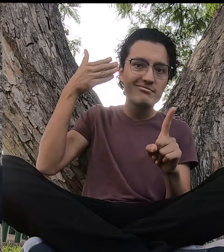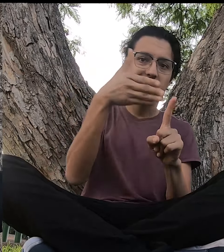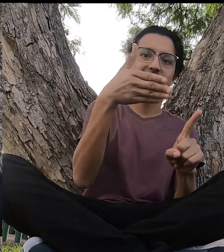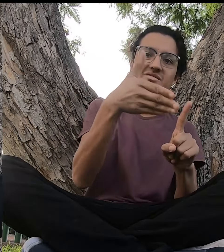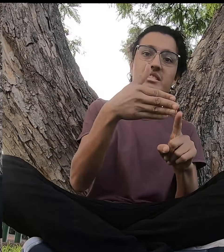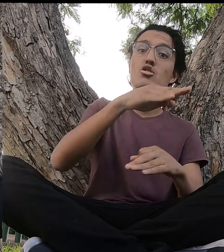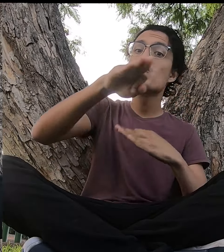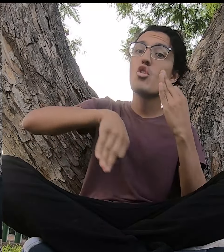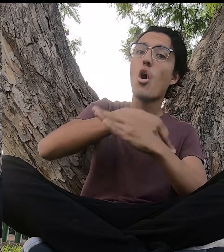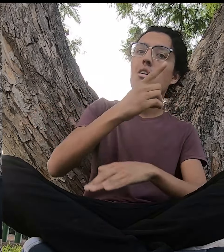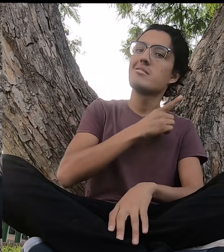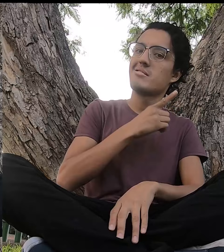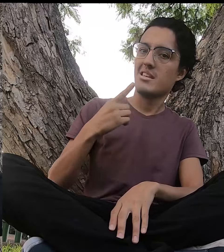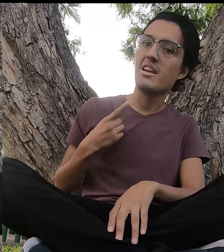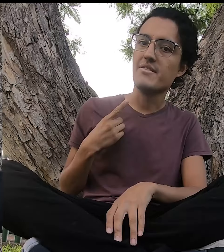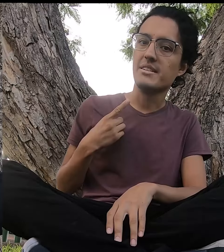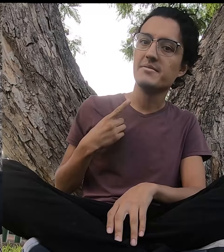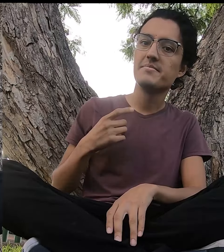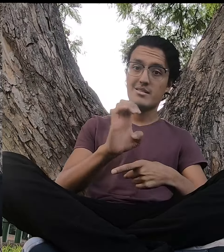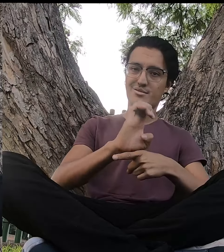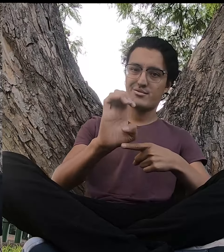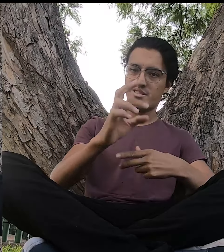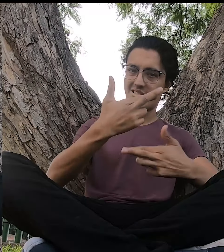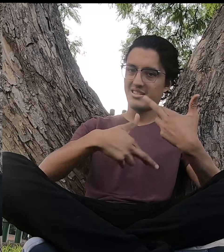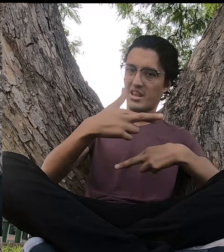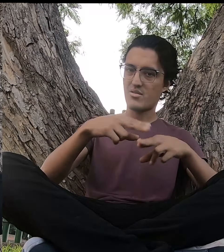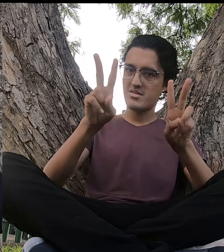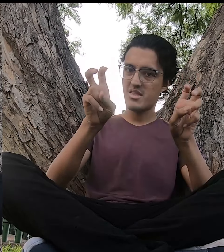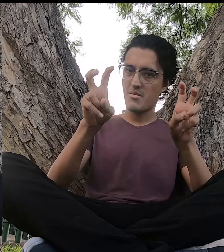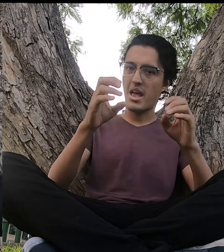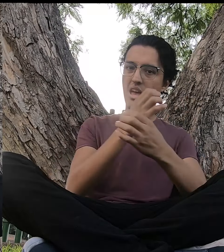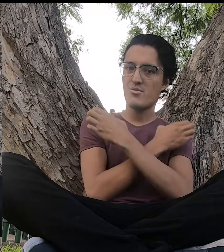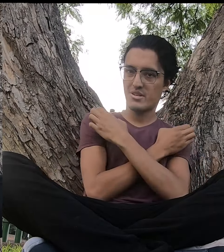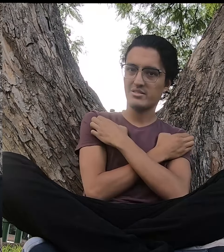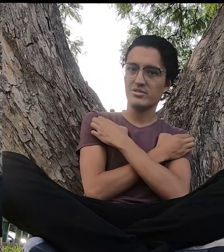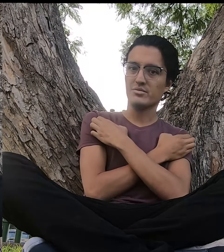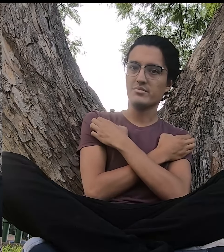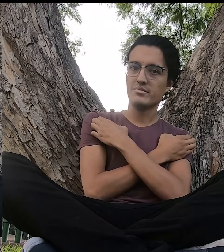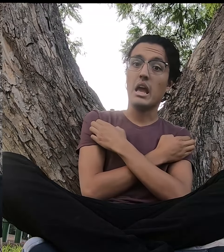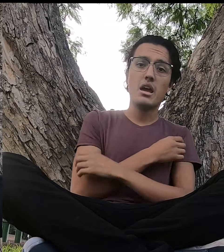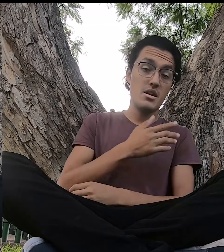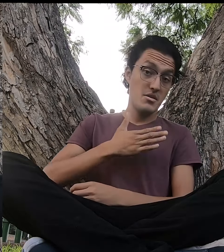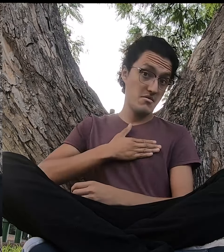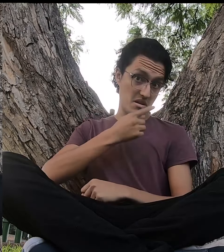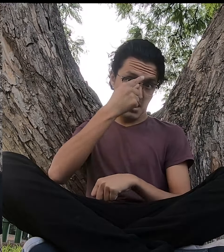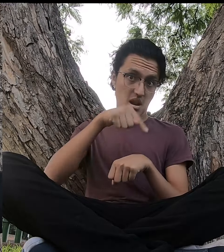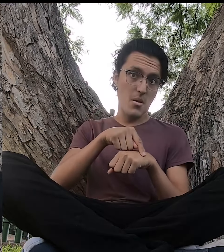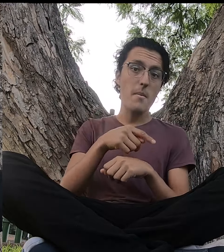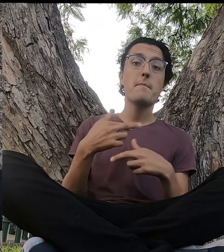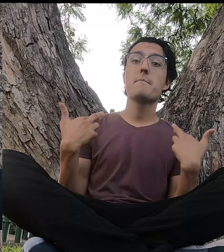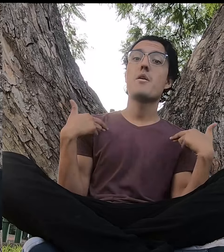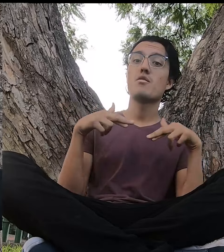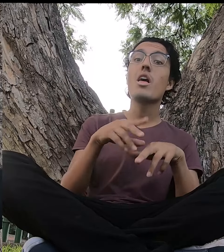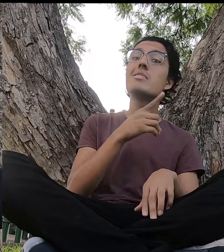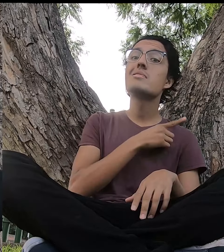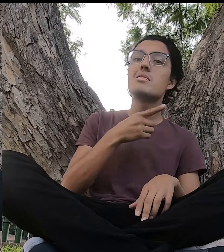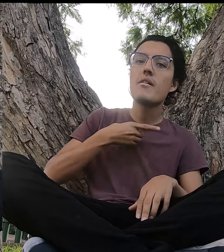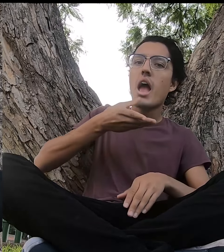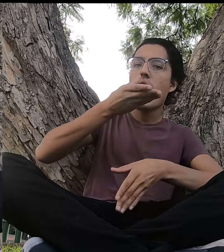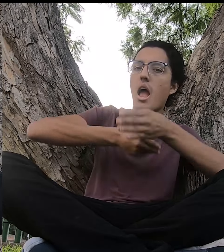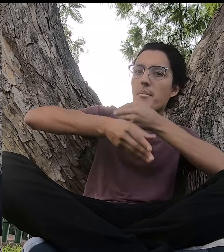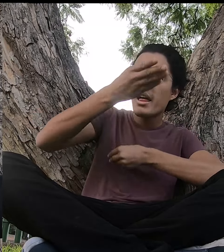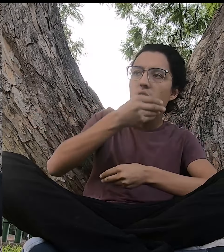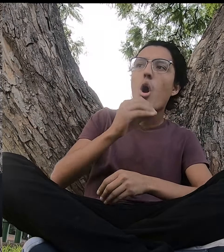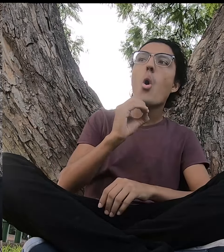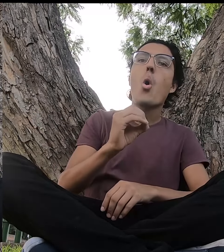enfoque comunicativo que todo mundo debemos de tener. Entonces, regresando al tema de la educación, yo creo que los maestros deben